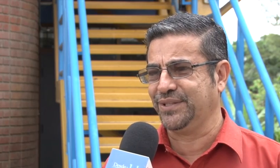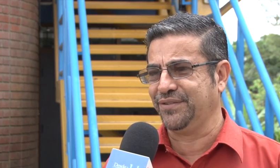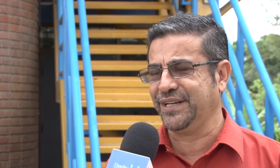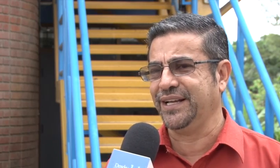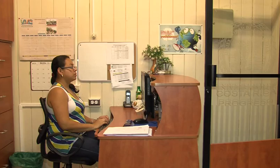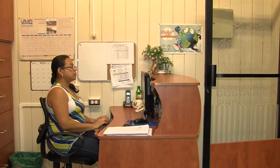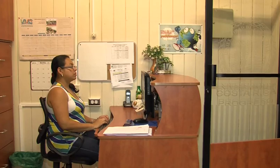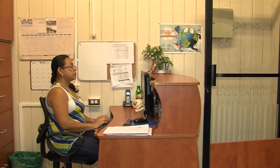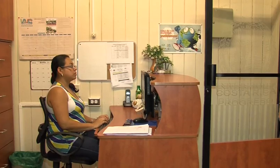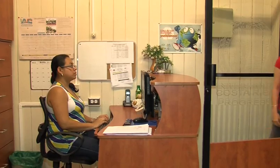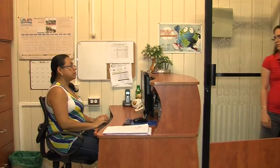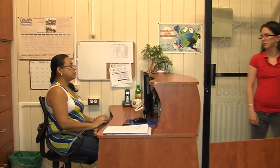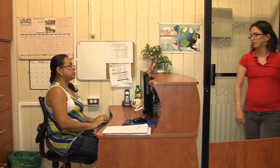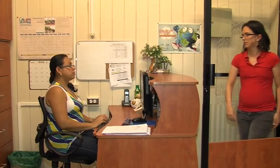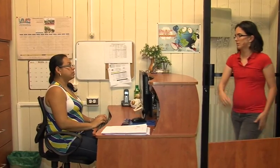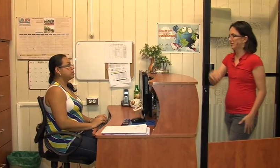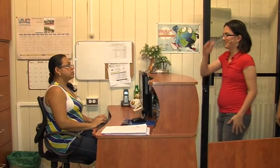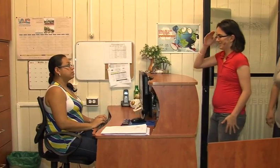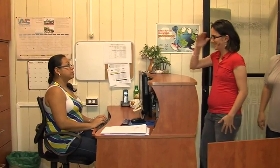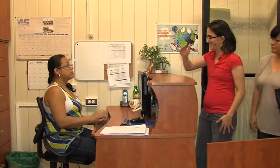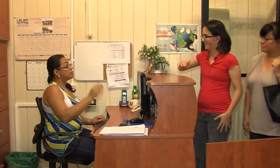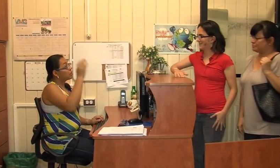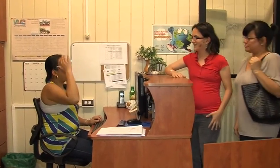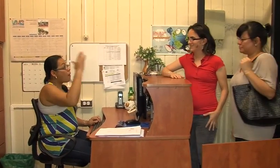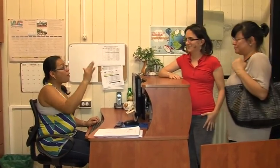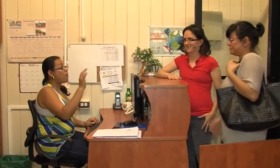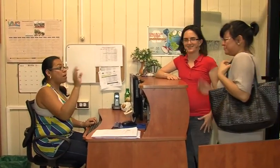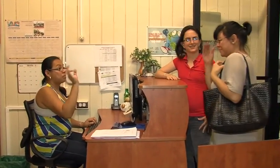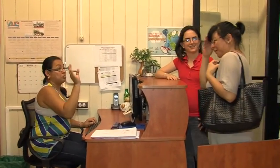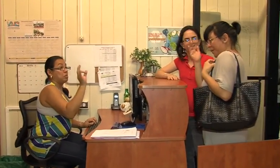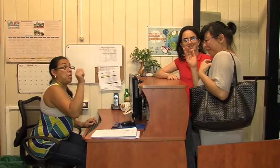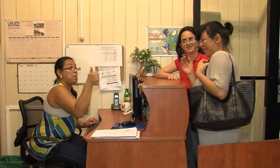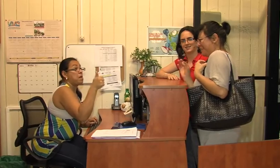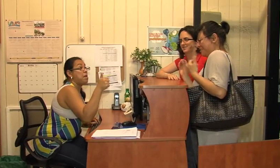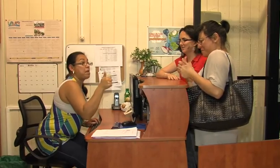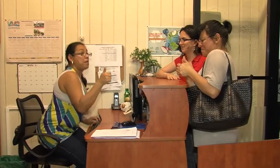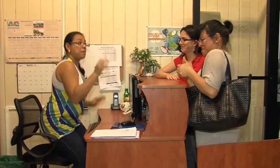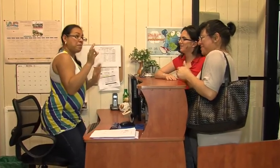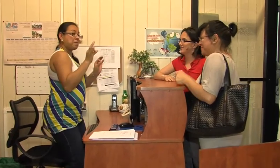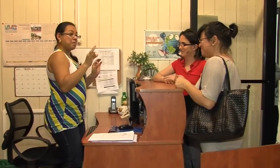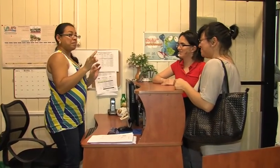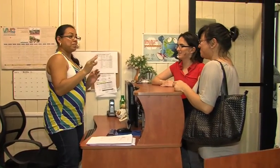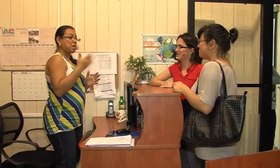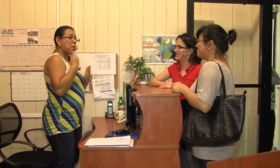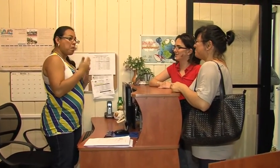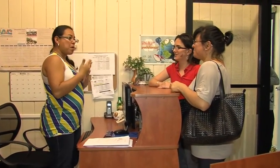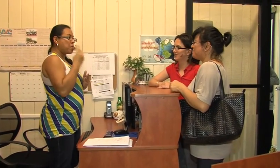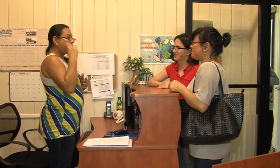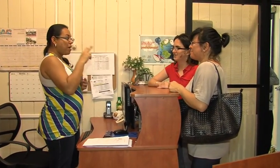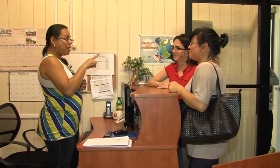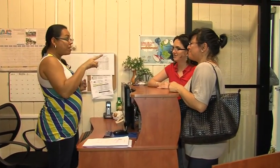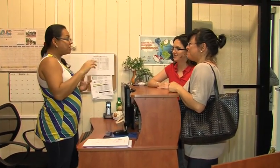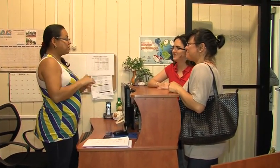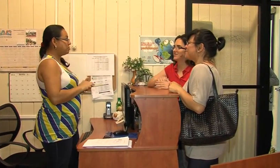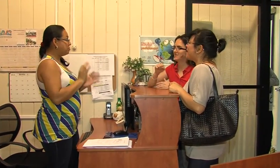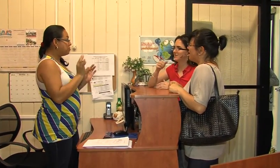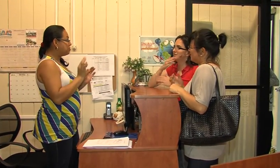rica progreso ofrece tres programas diferentes el de formación del scope para todo público el de formación de